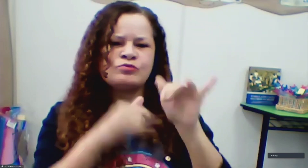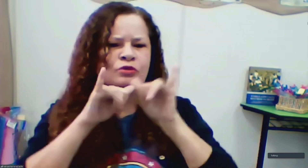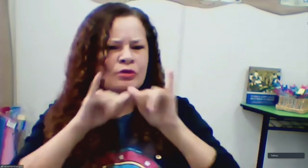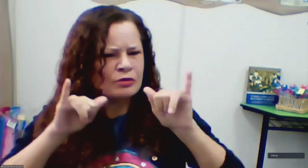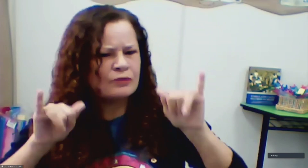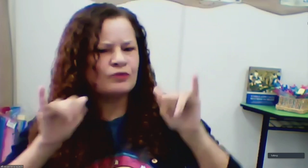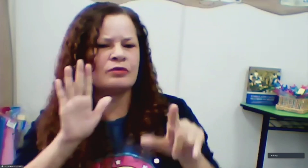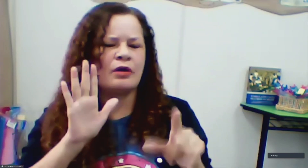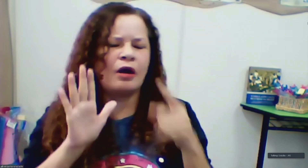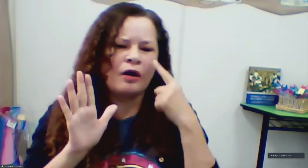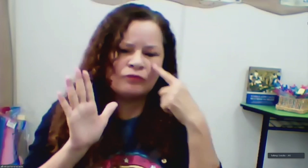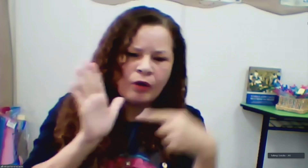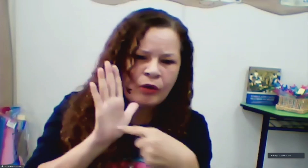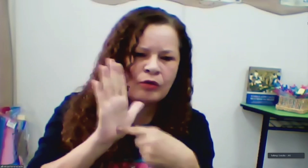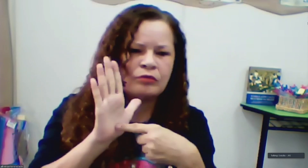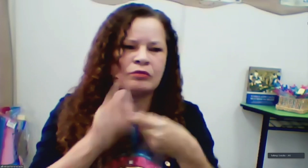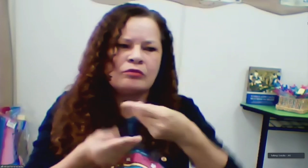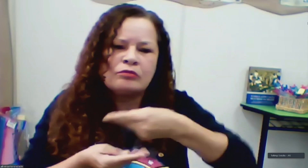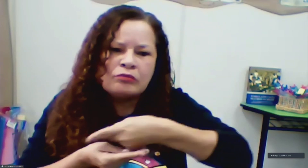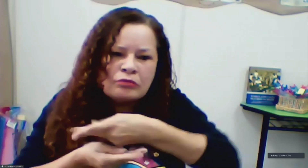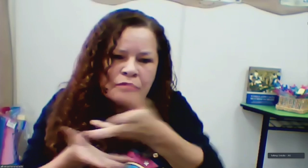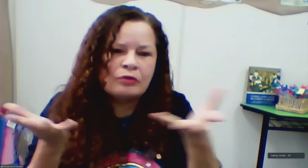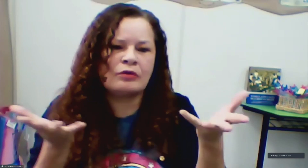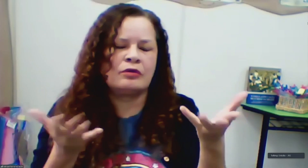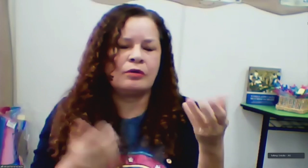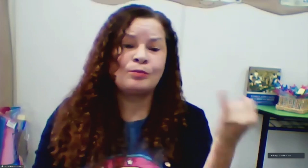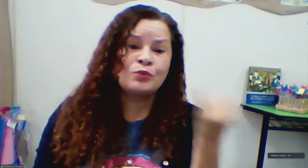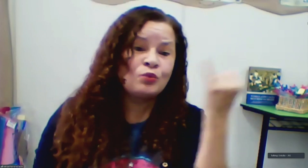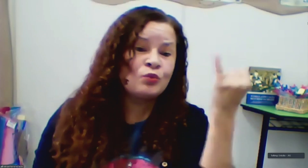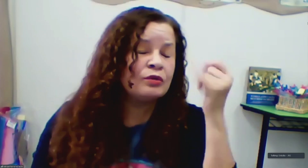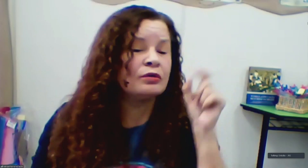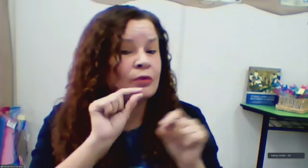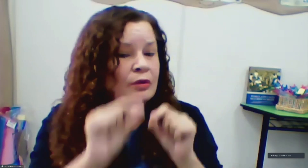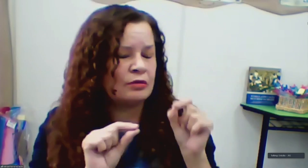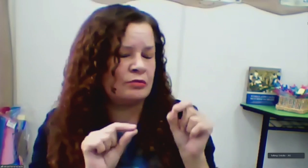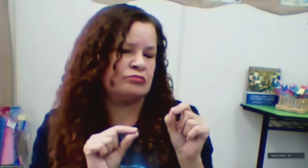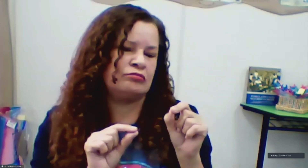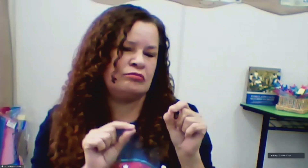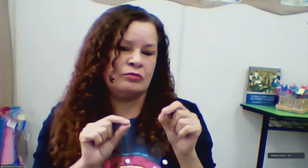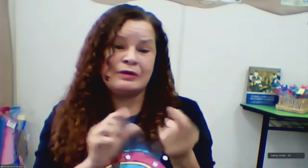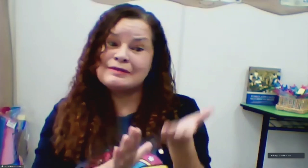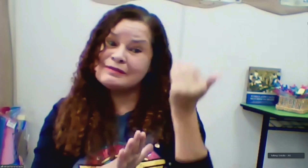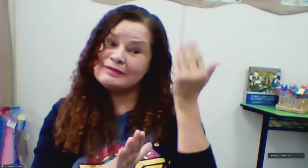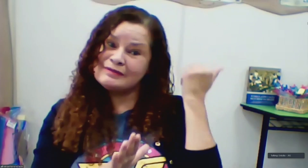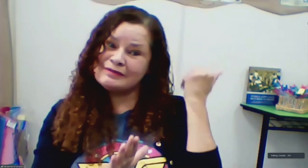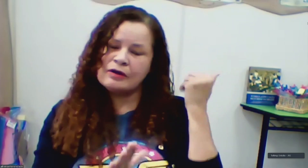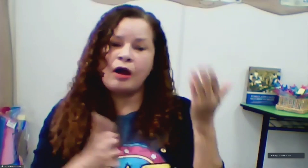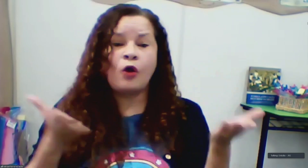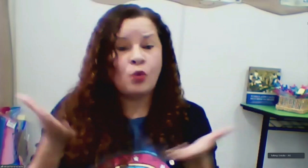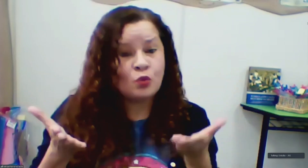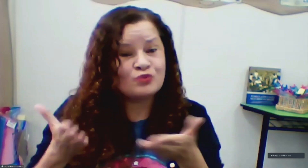você precisa mostrar, sim, sou surdo. Tornar isso claro. Você mostrar a